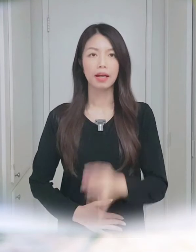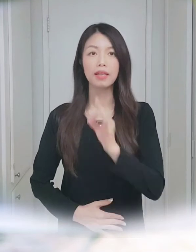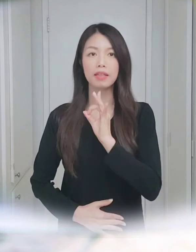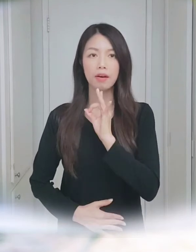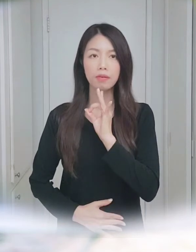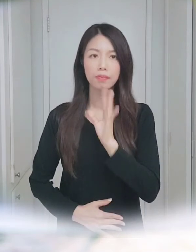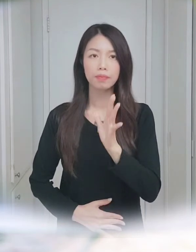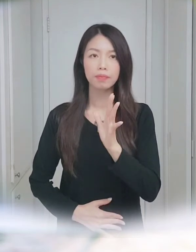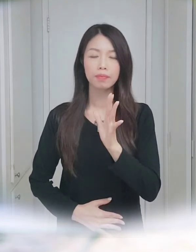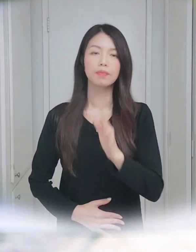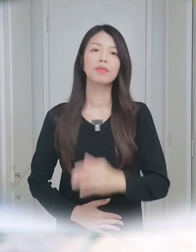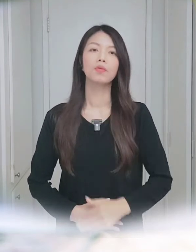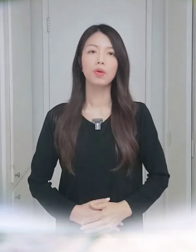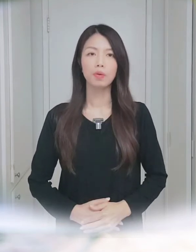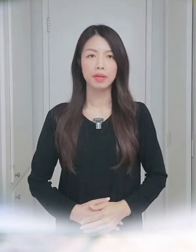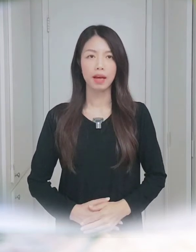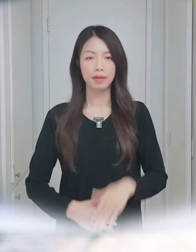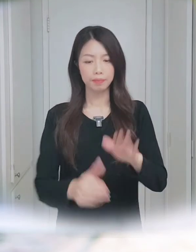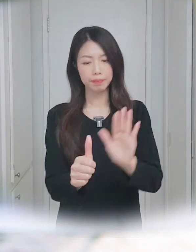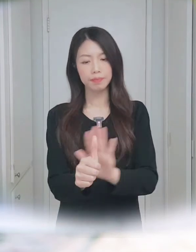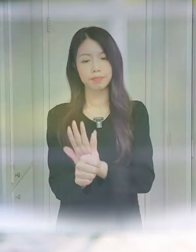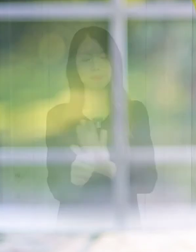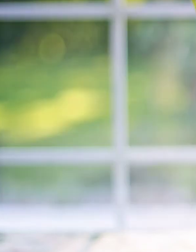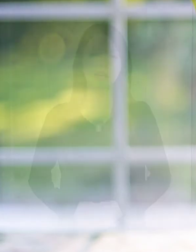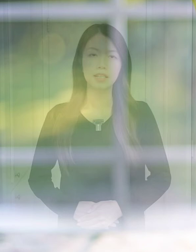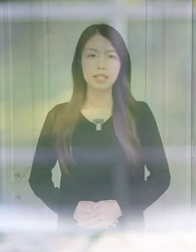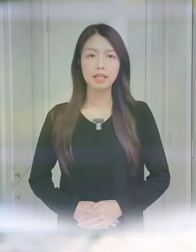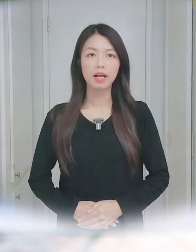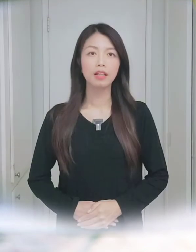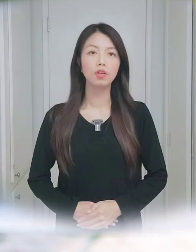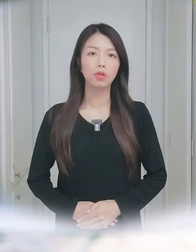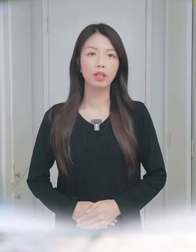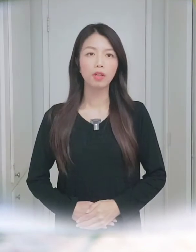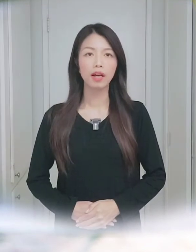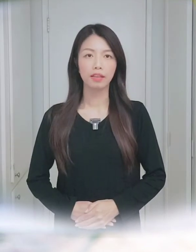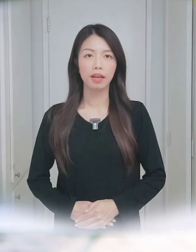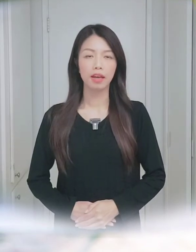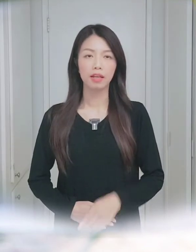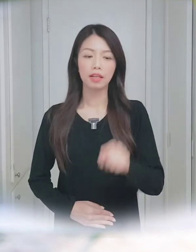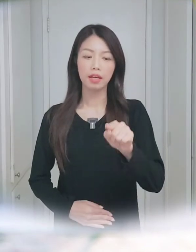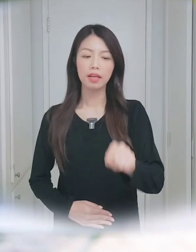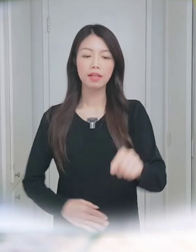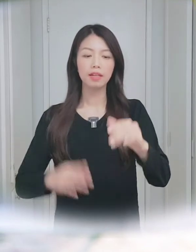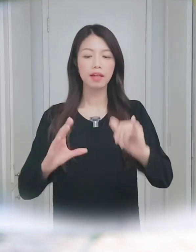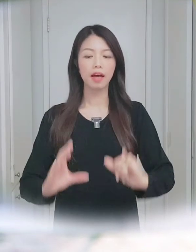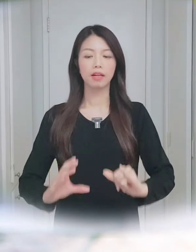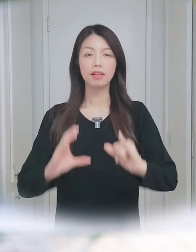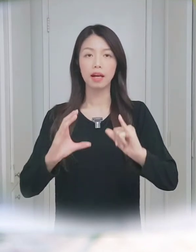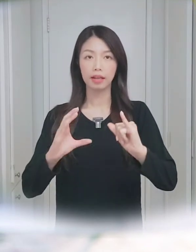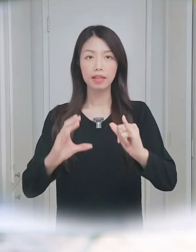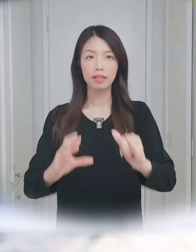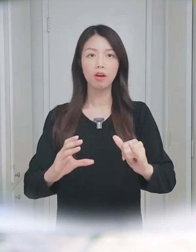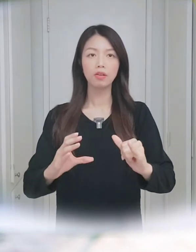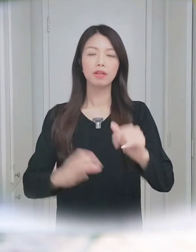많이. 아까 했죠? 위로입니다. 이 세상을 우리 떠나갈 때에, 이